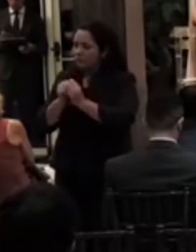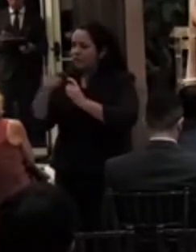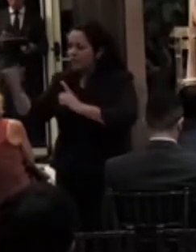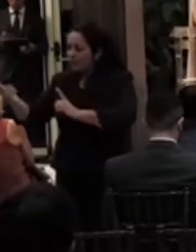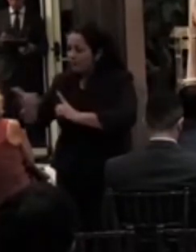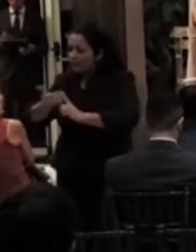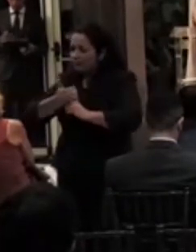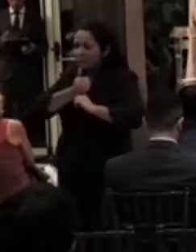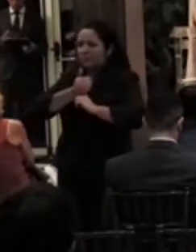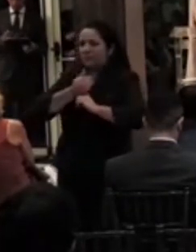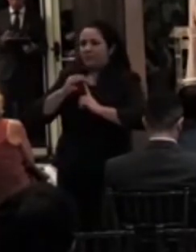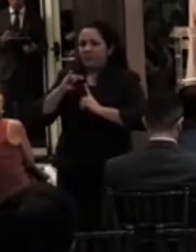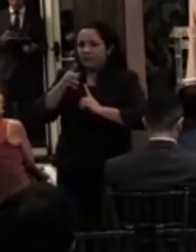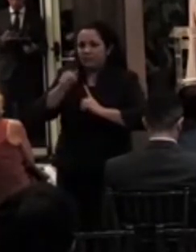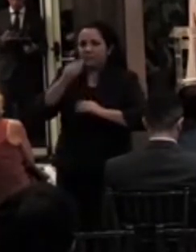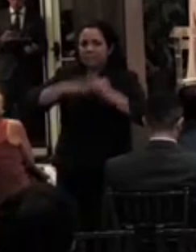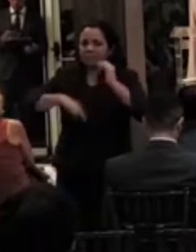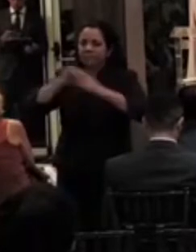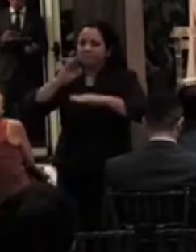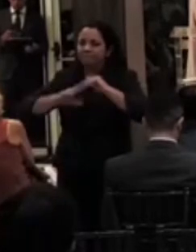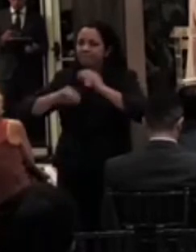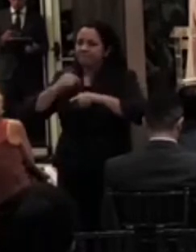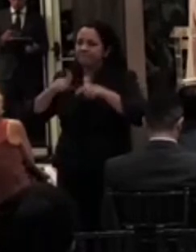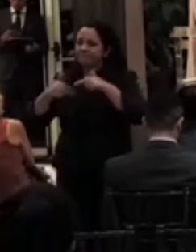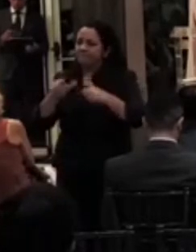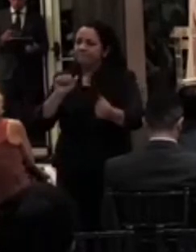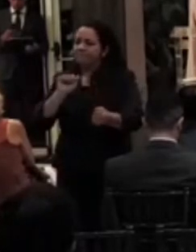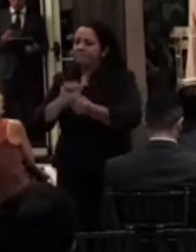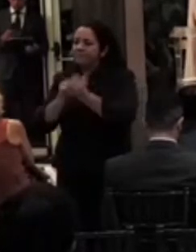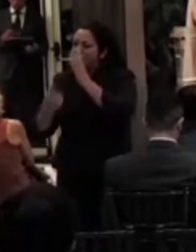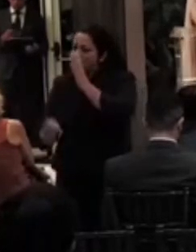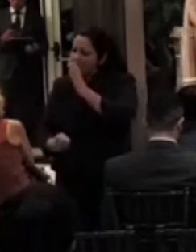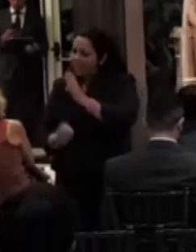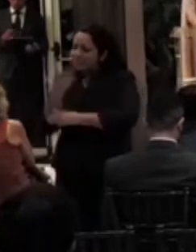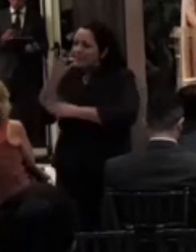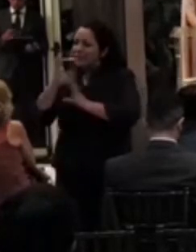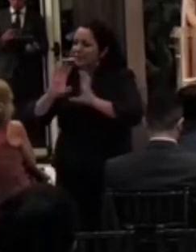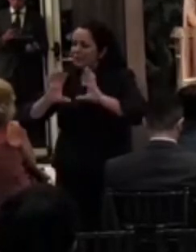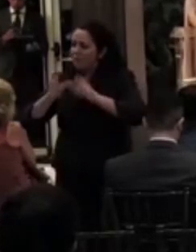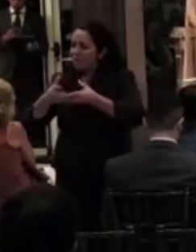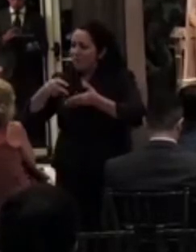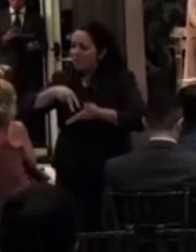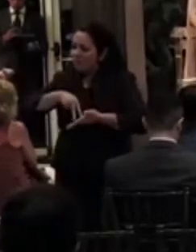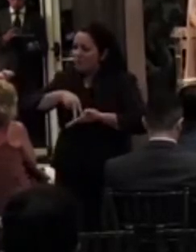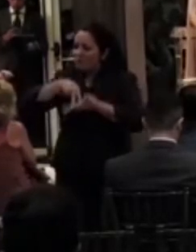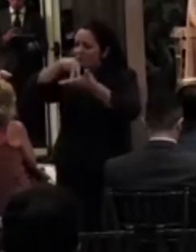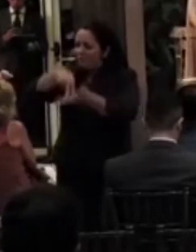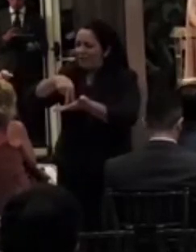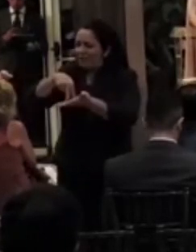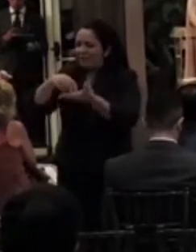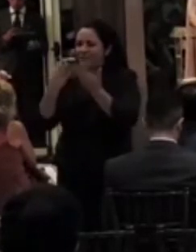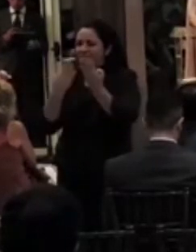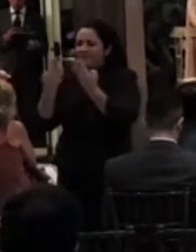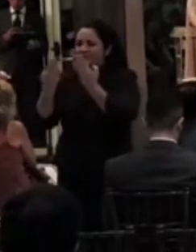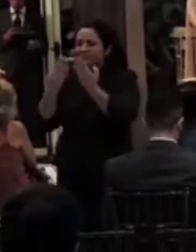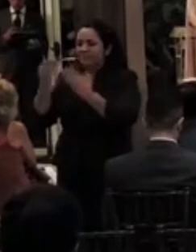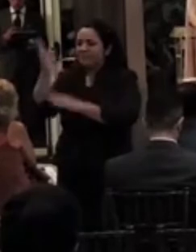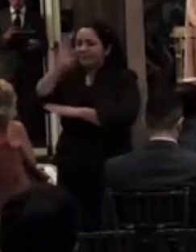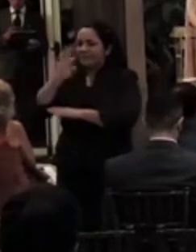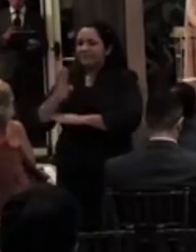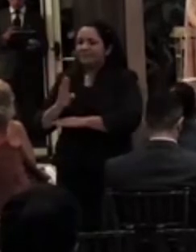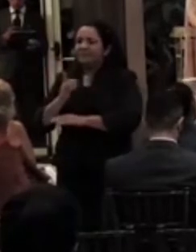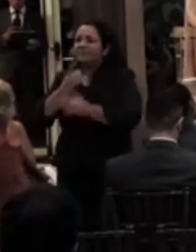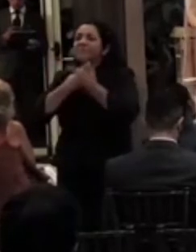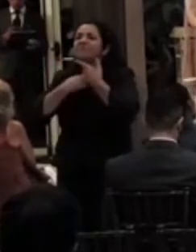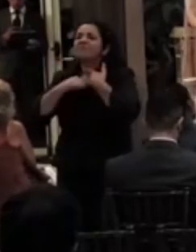quiserem somar. Assim nasceu a Frente em Defesa da Psicologia Brasileira, da vontade de